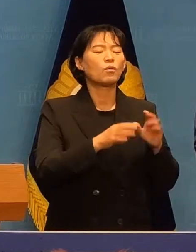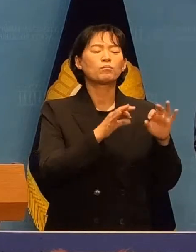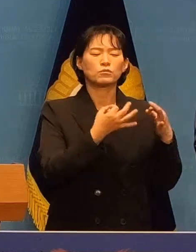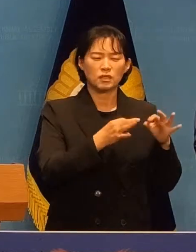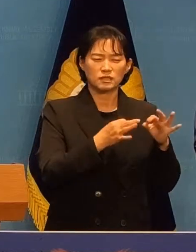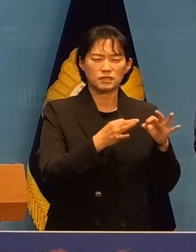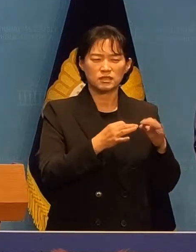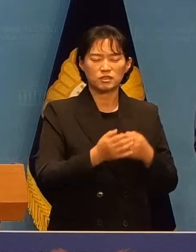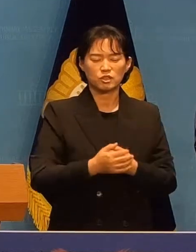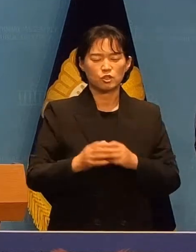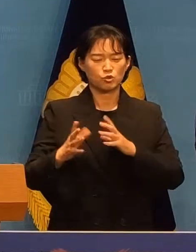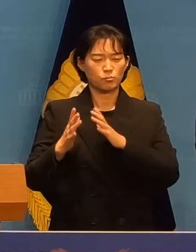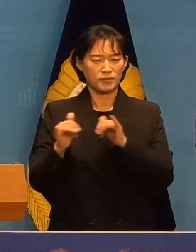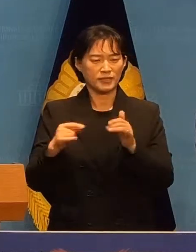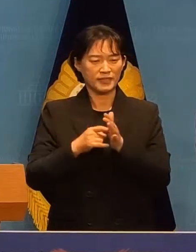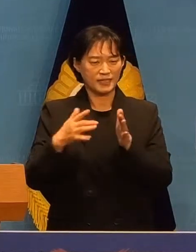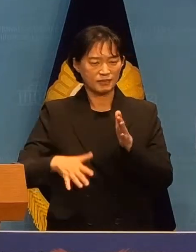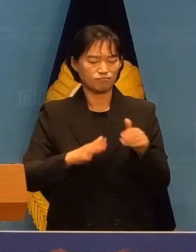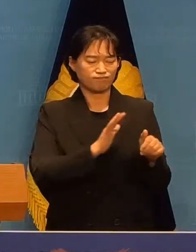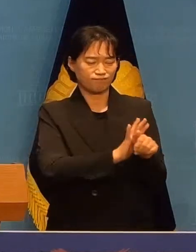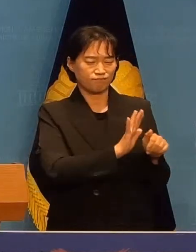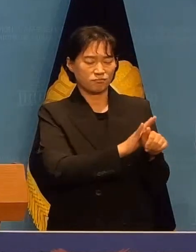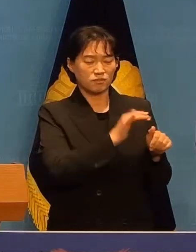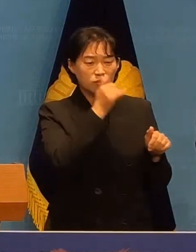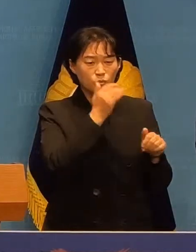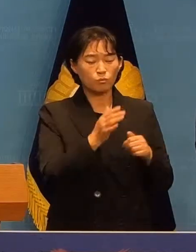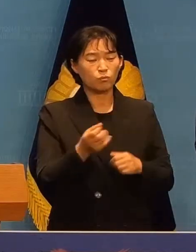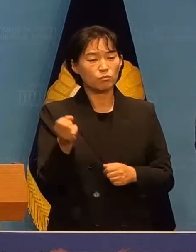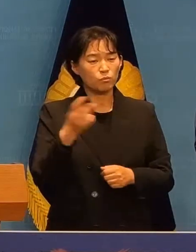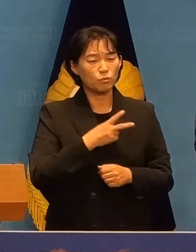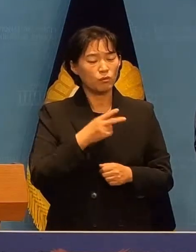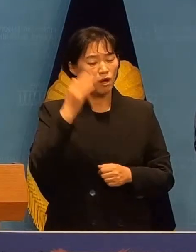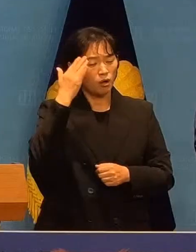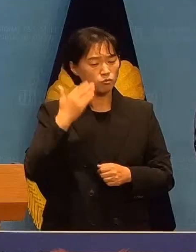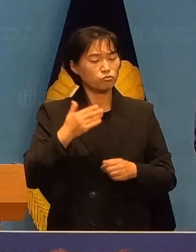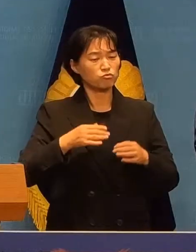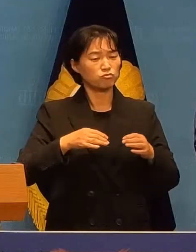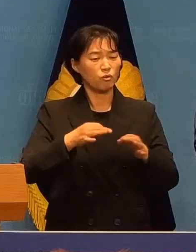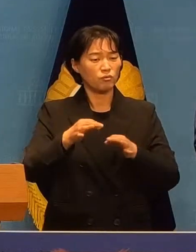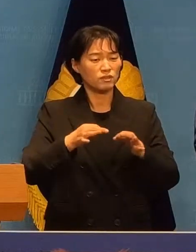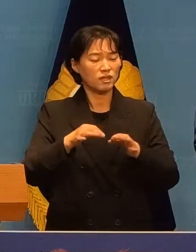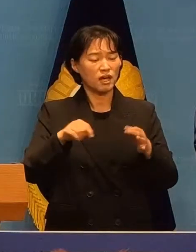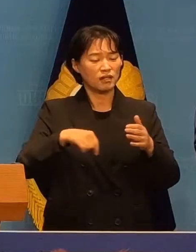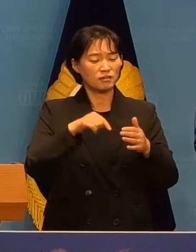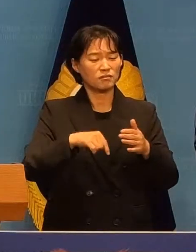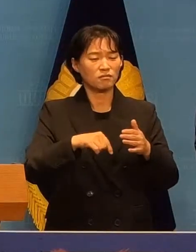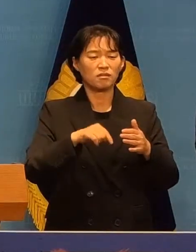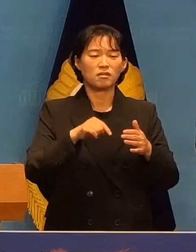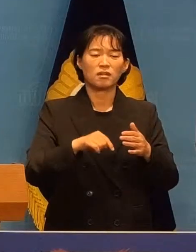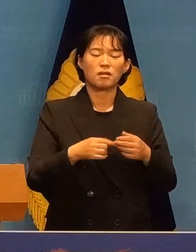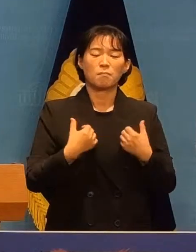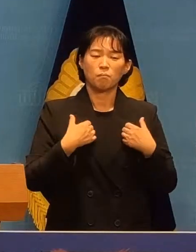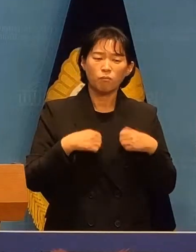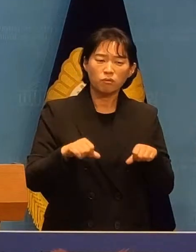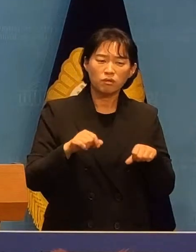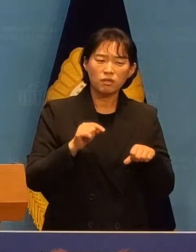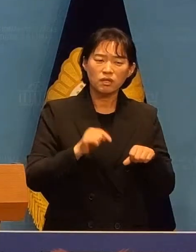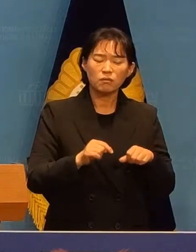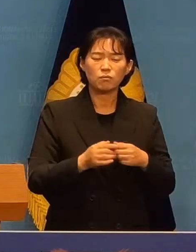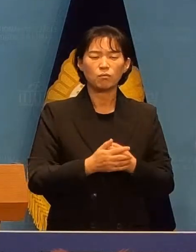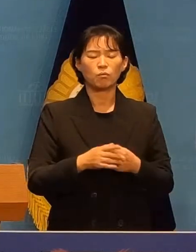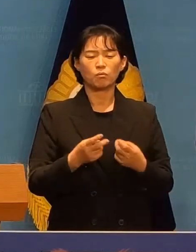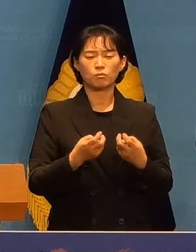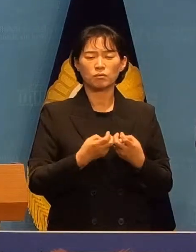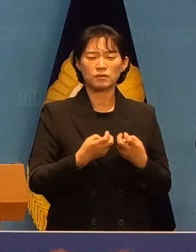막대한 국민 열세를 지원받고도 내수를 포기하려는 GM의 행태에 대해서 제동을 걸고 대책을 마련할